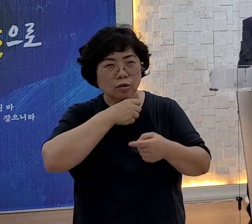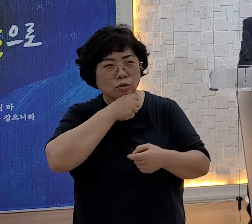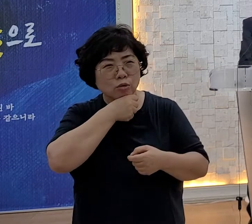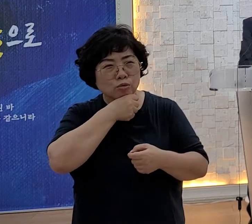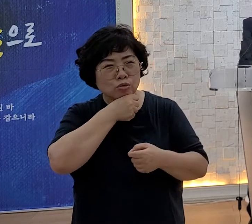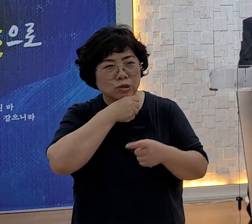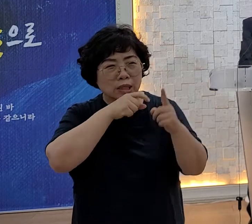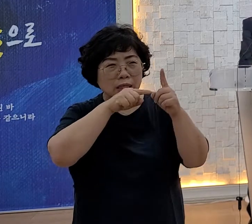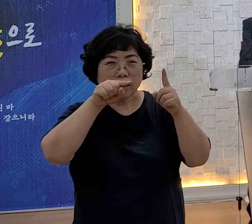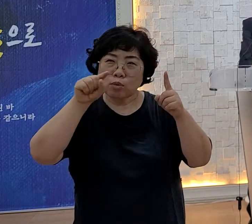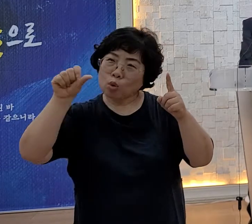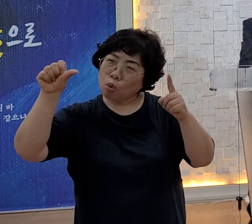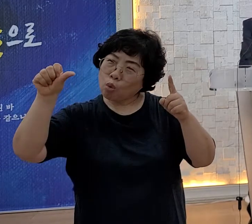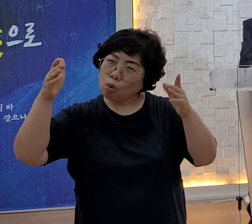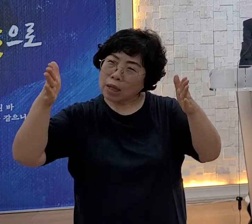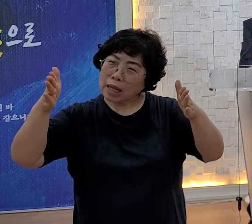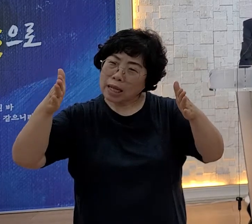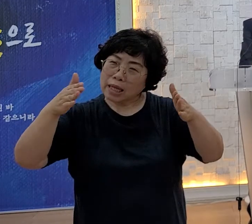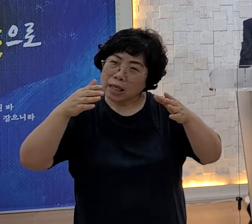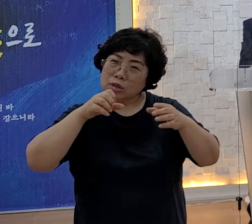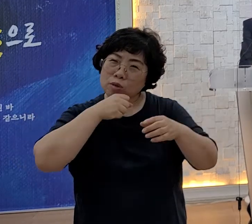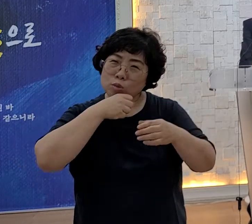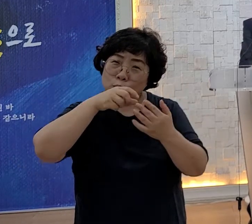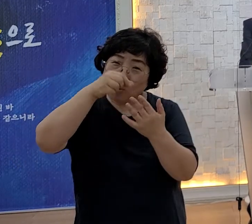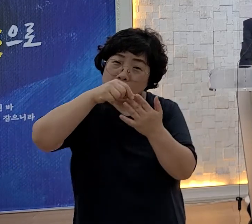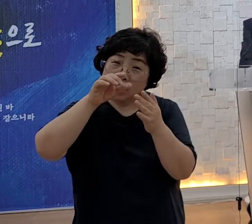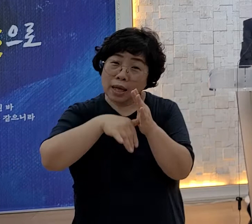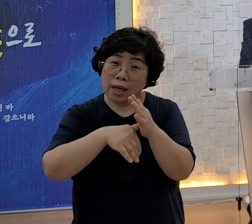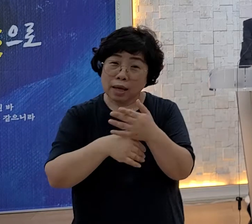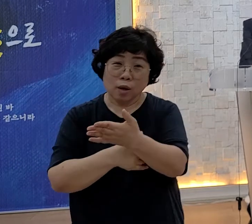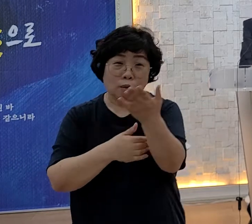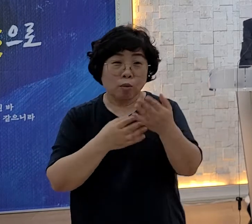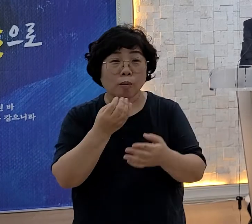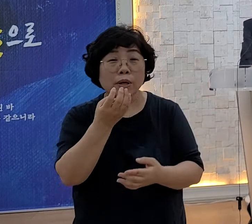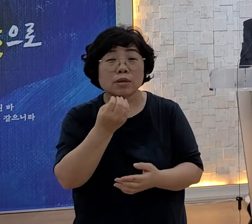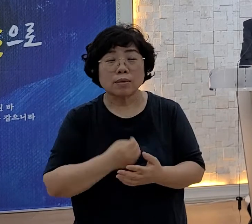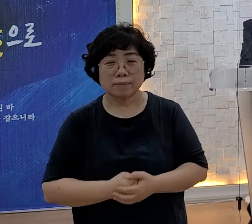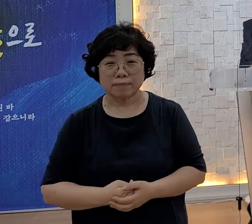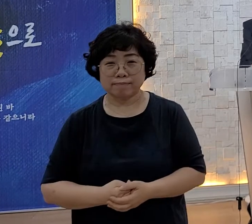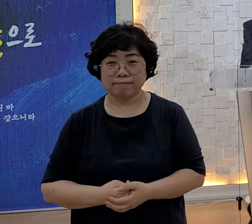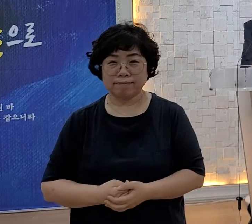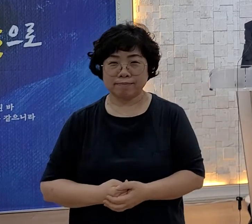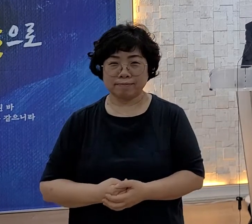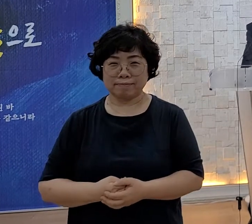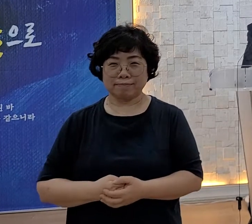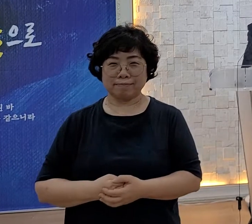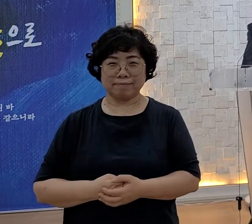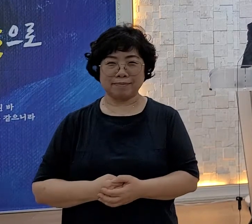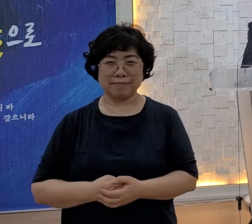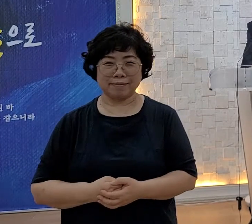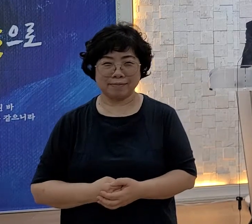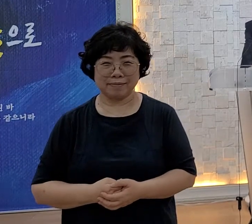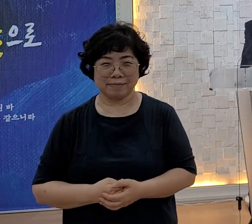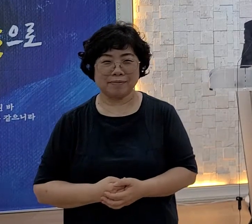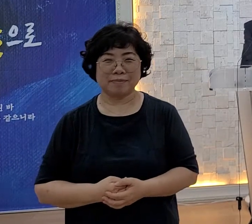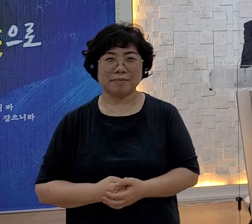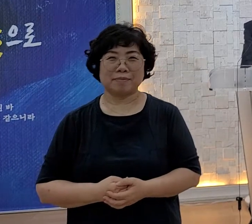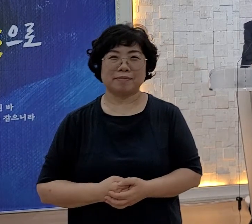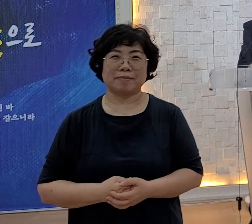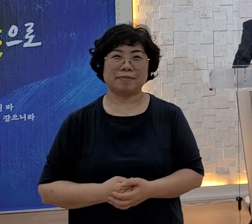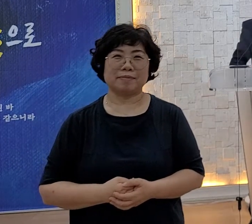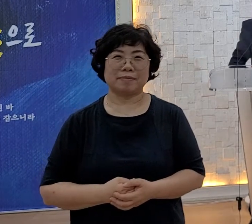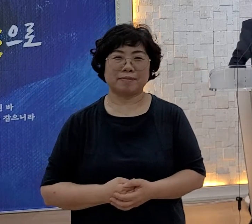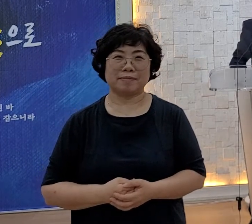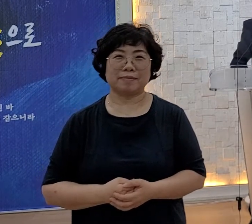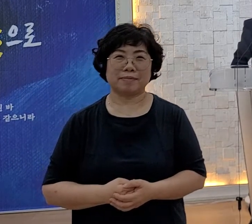정도 될 것 같습니까? 제가 얼마 전에 핸드폰이 조금 문제가 있어가지고 삼성 그 AS